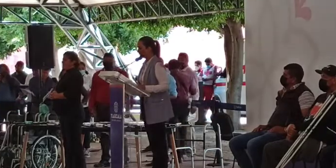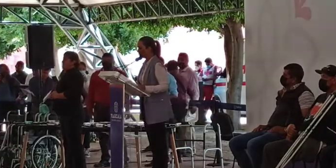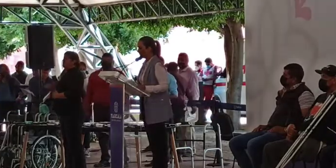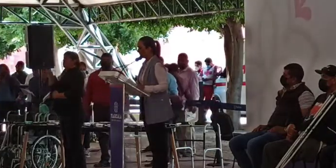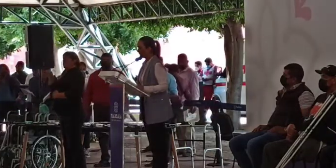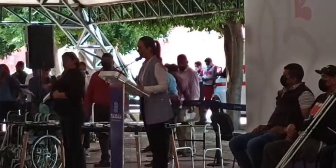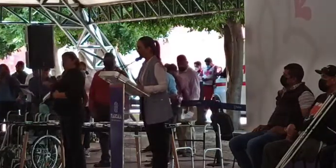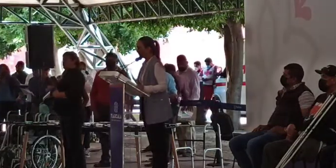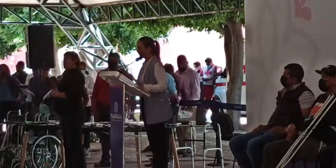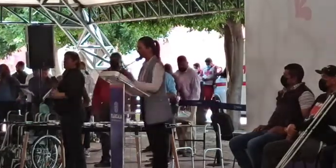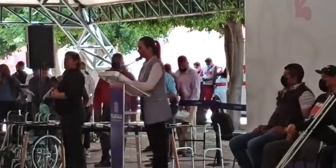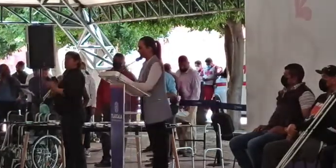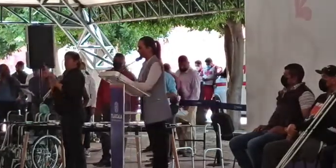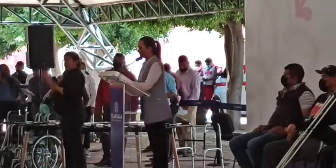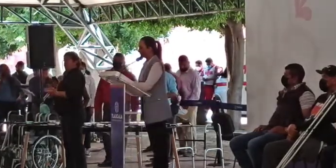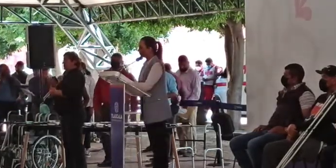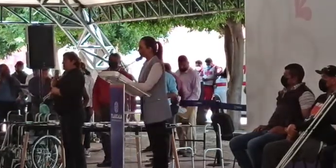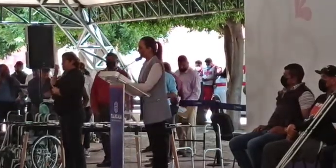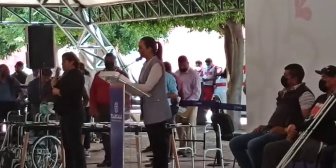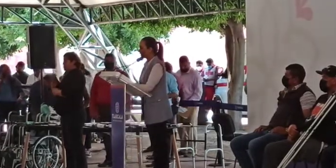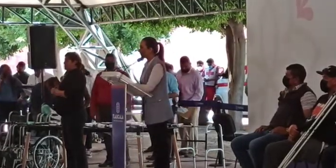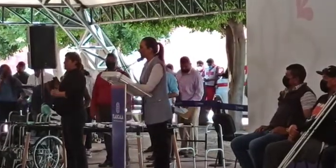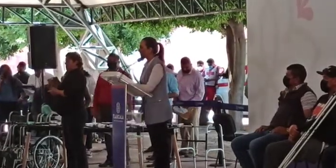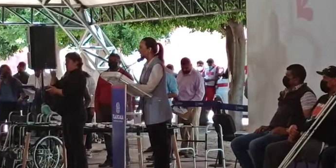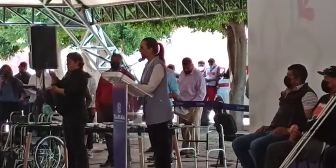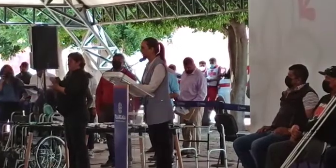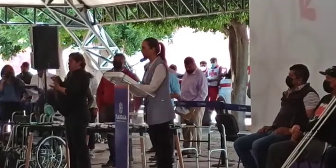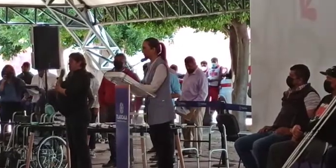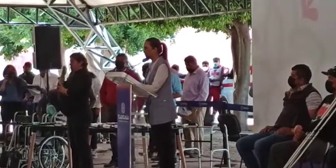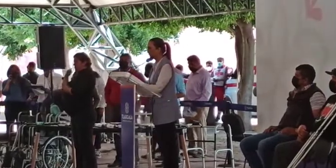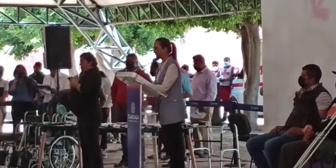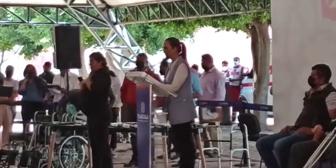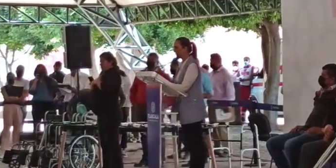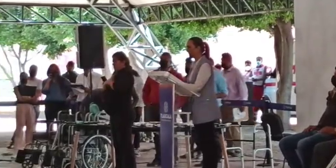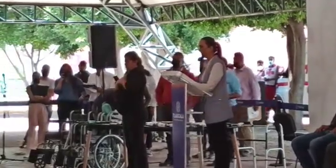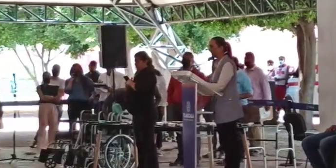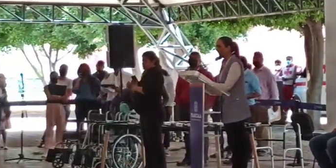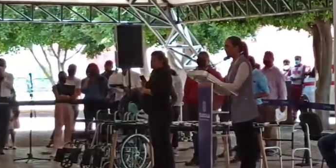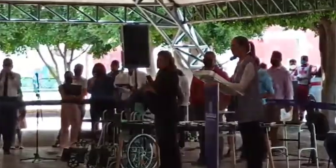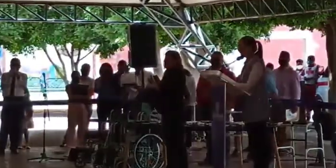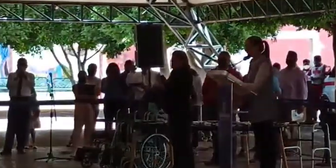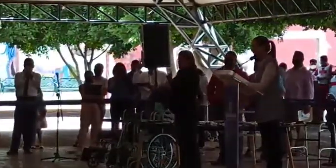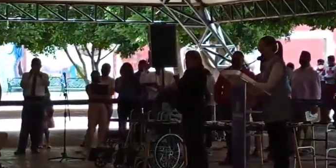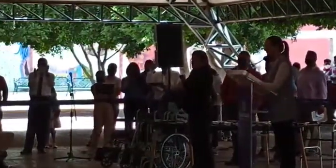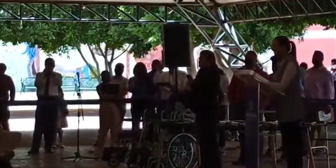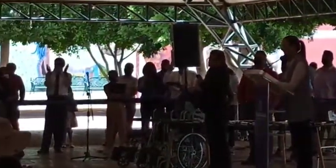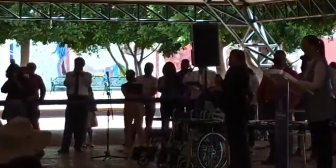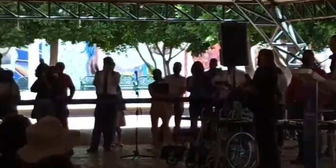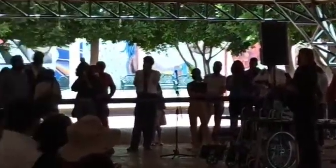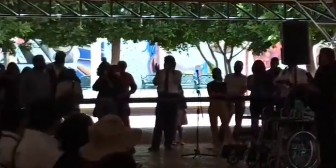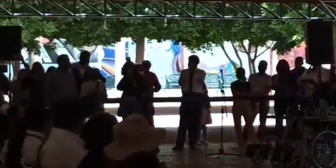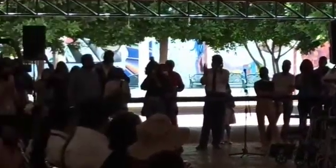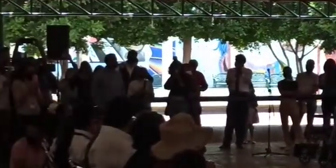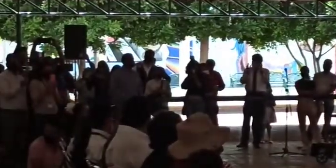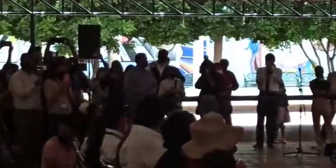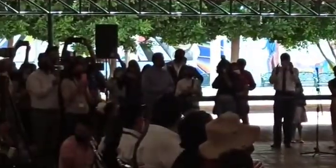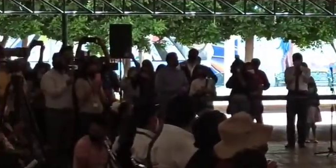a la escuela del Centro Escolar Chautempan, que nos acompañan para esta entrega. Muchas gracias.